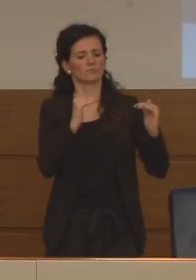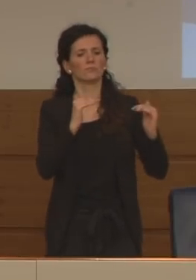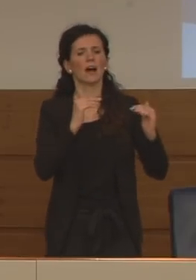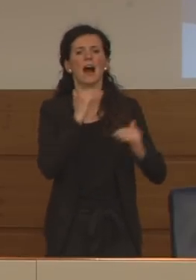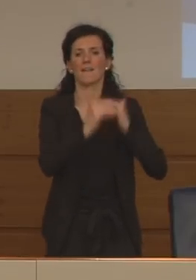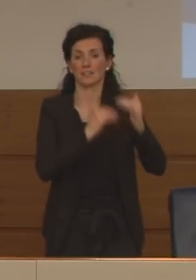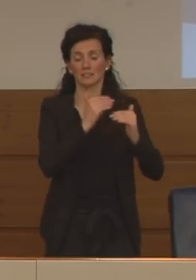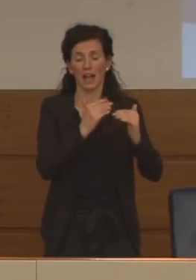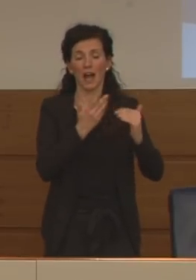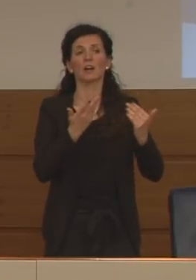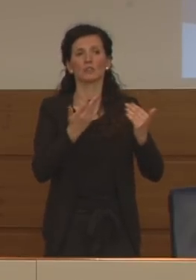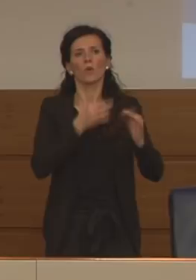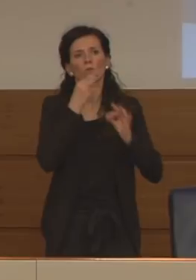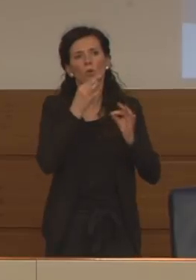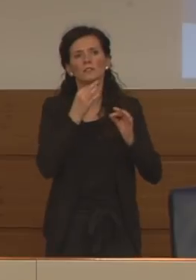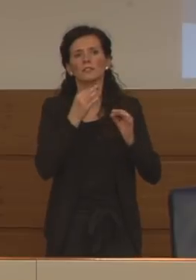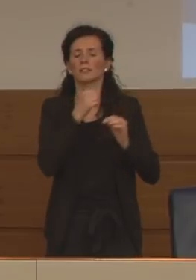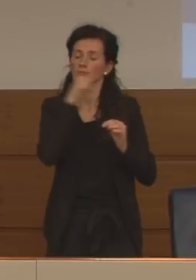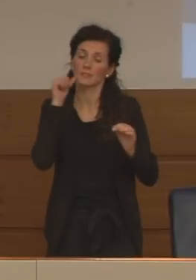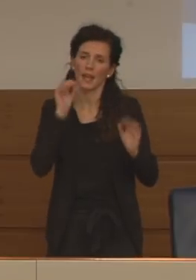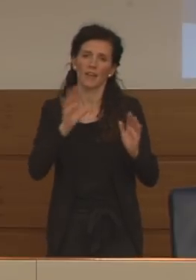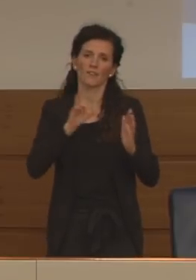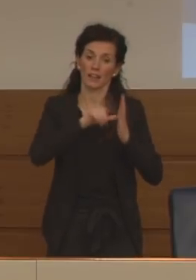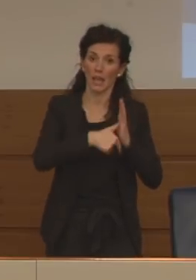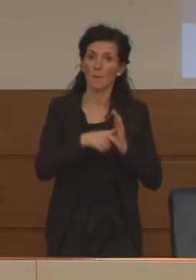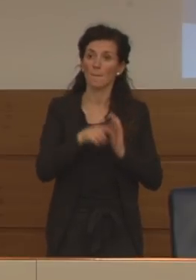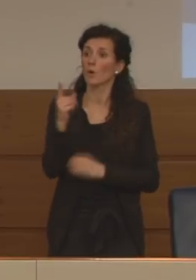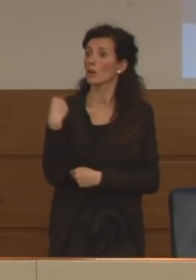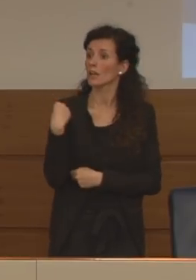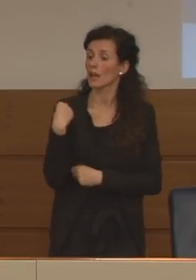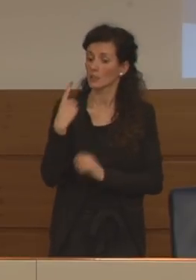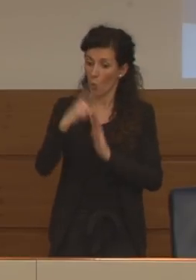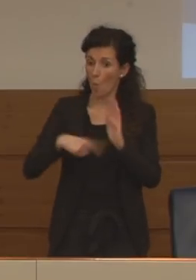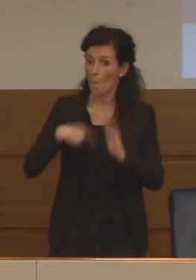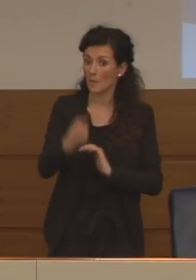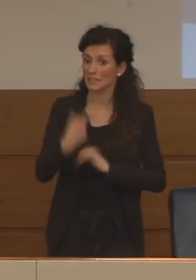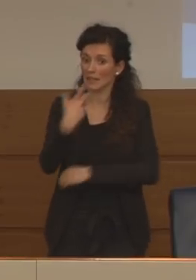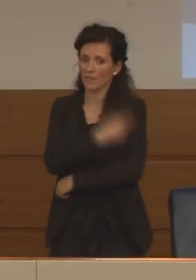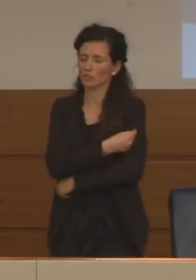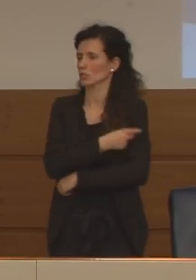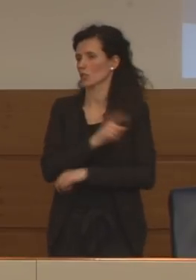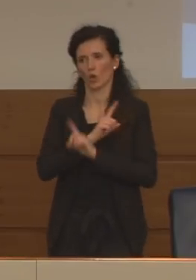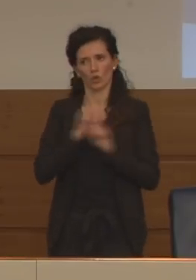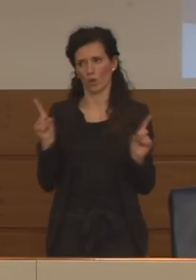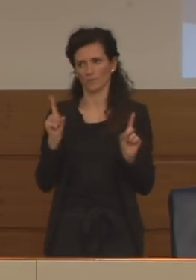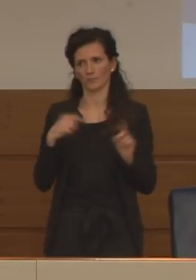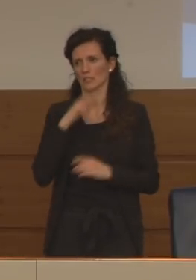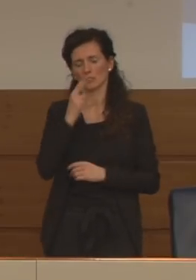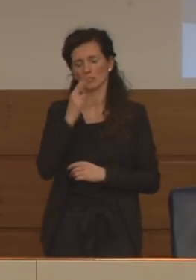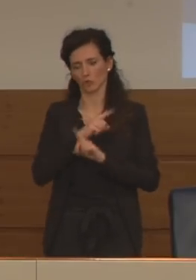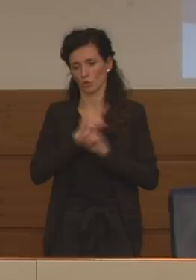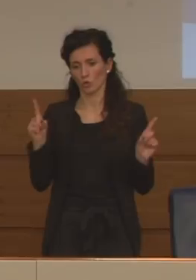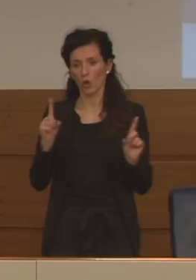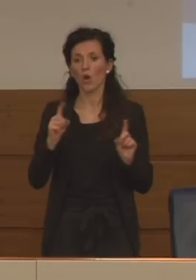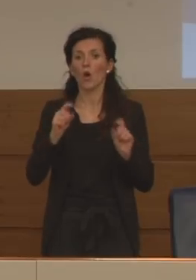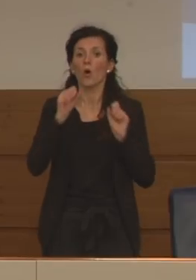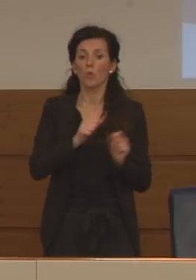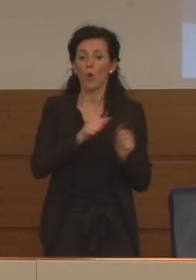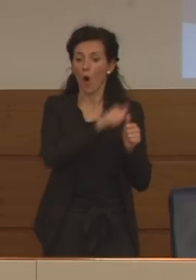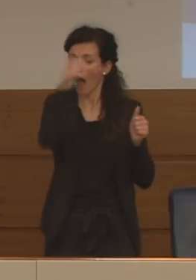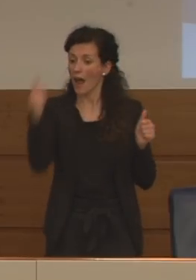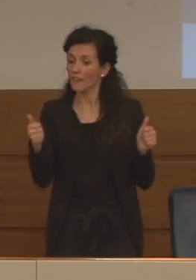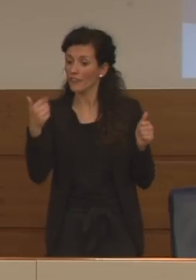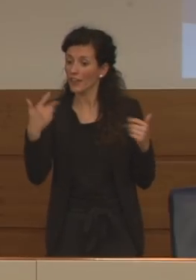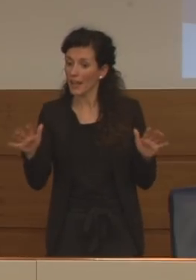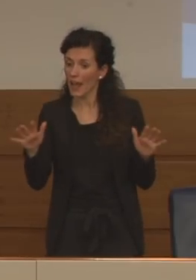tempo se il tema è se lei mi dice tra un mese avremo vaccino la risposta è no non lo avremo se lei mi dice a fine anno avremo un bacino